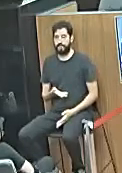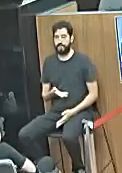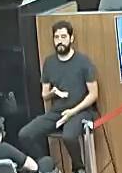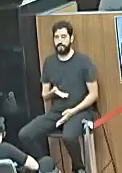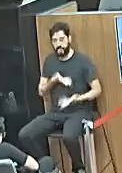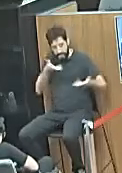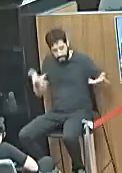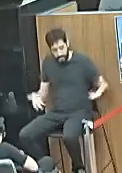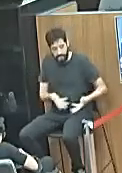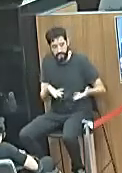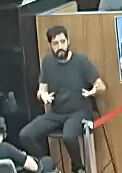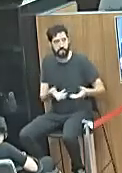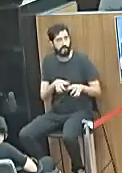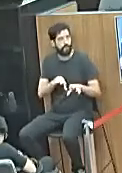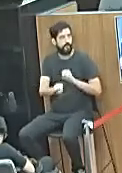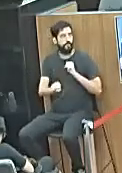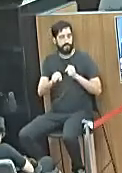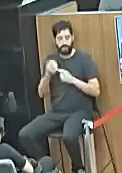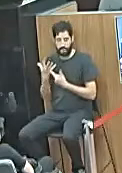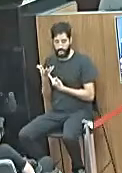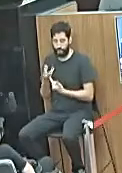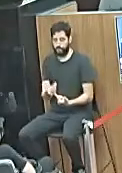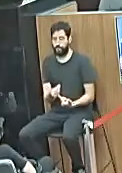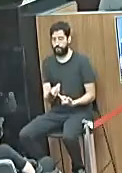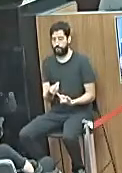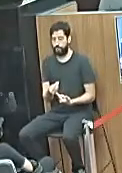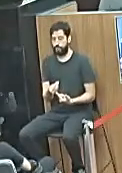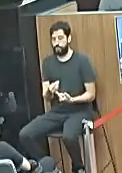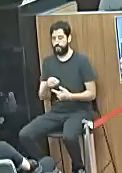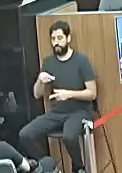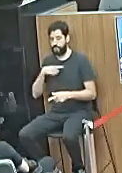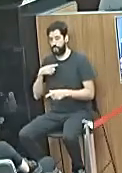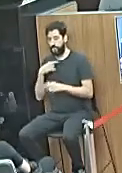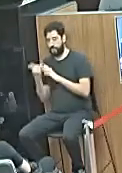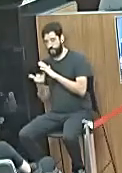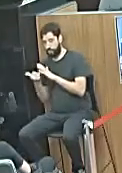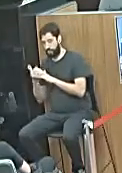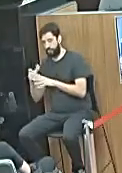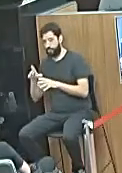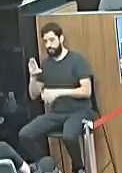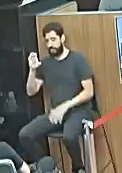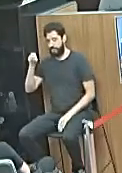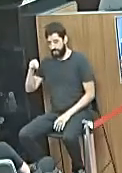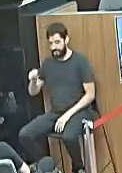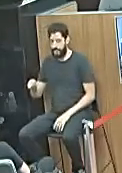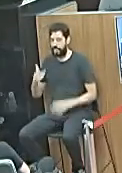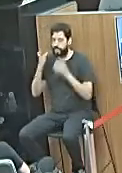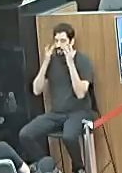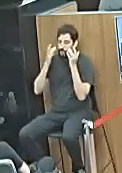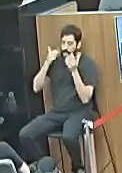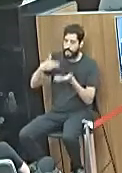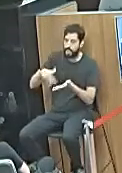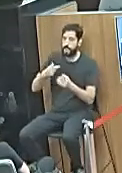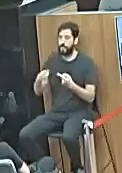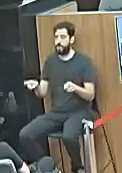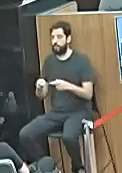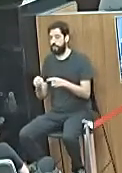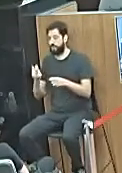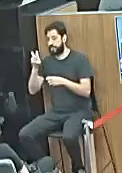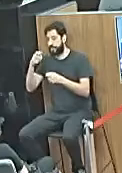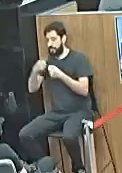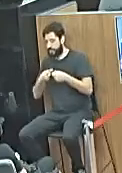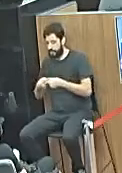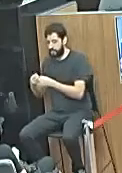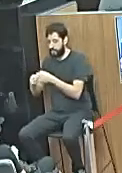incentivar a formação artística promovida pelo instituto cultural encena com teatro dança música em cinco municípios das